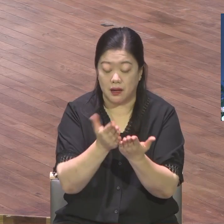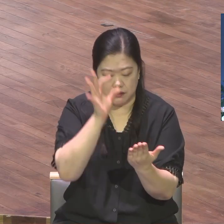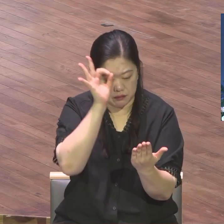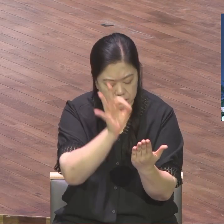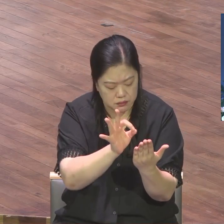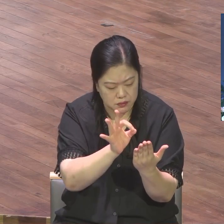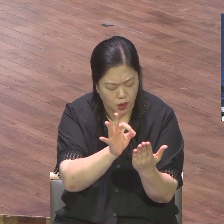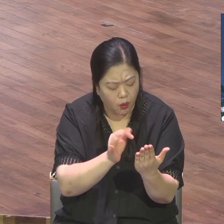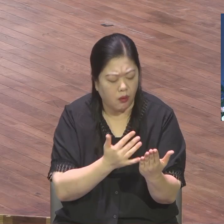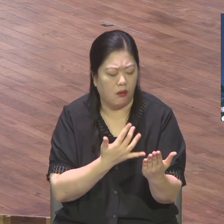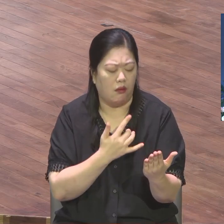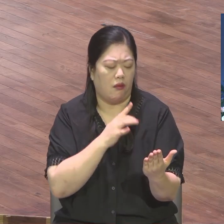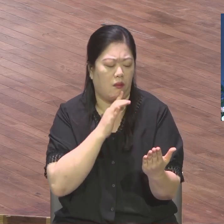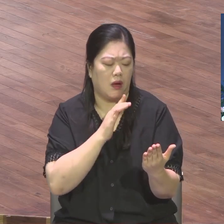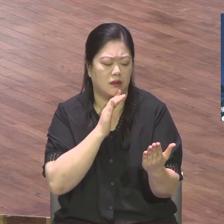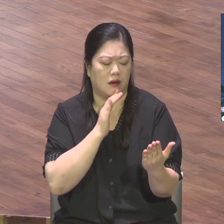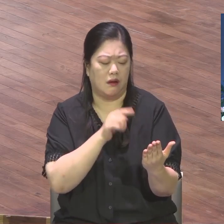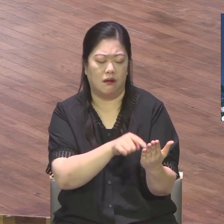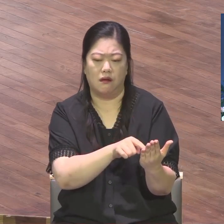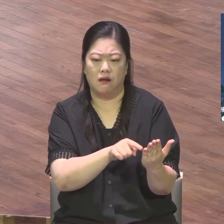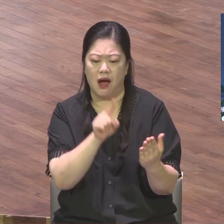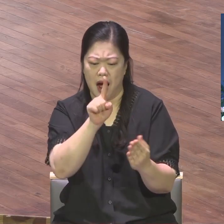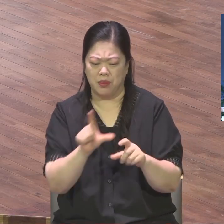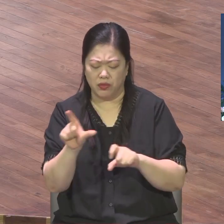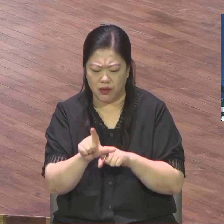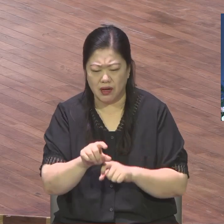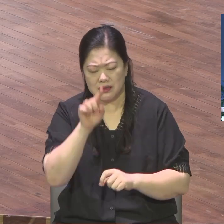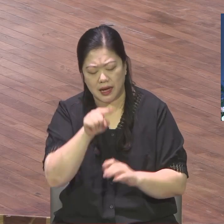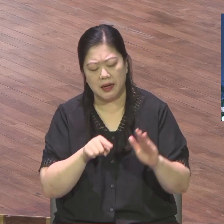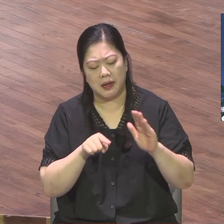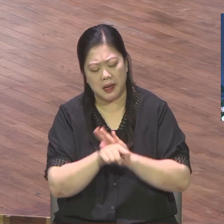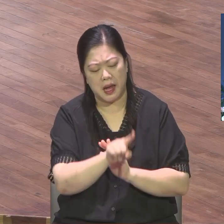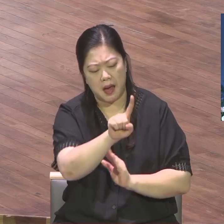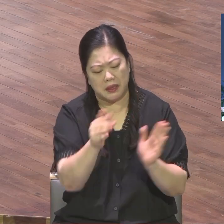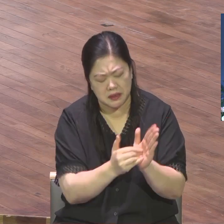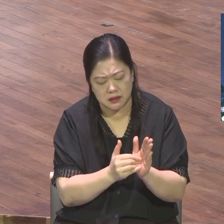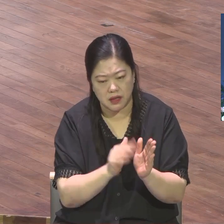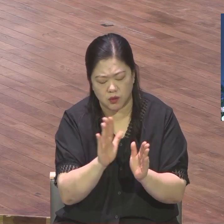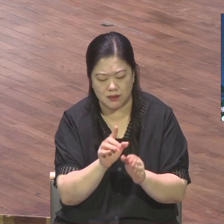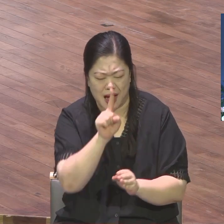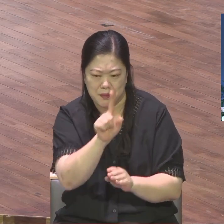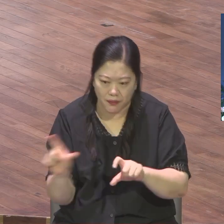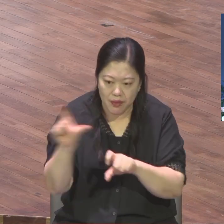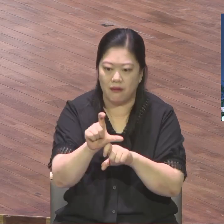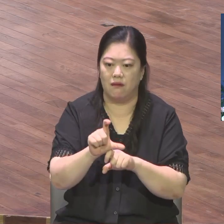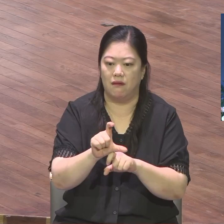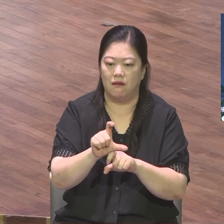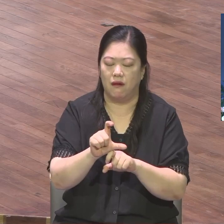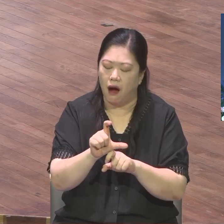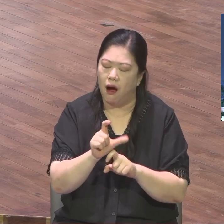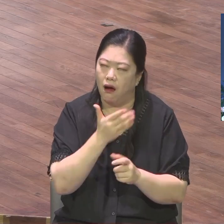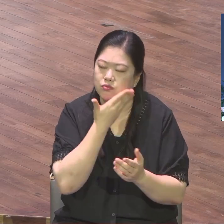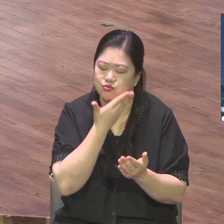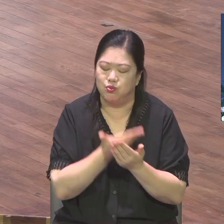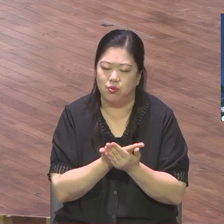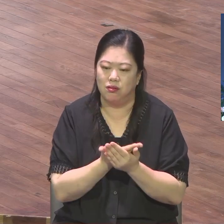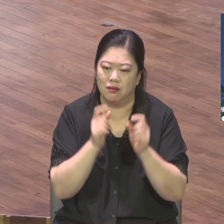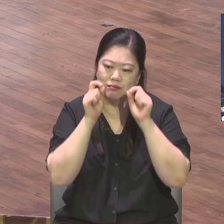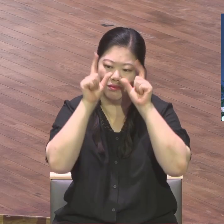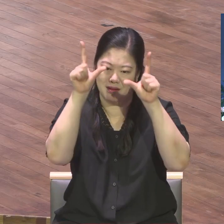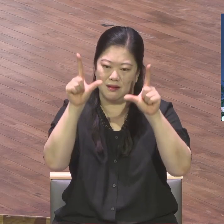여기에 힘을 체험해라. 한 번 더의 힘, 한 번 더. 이 속에 비밀이 있어요. 한 번